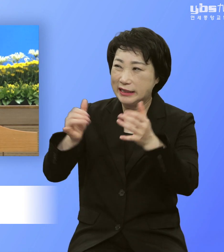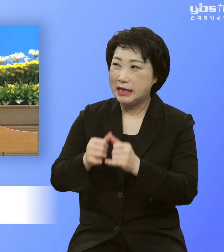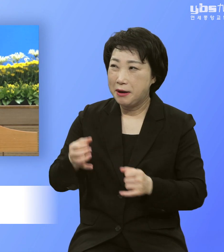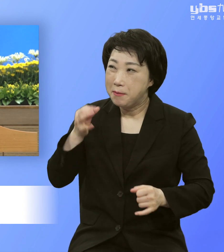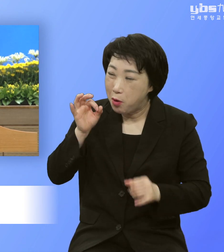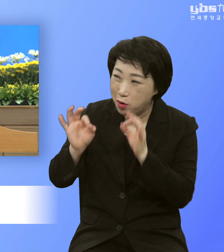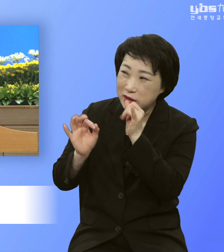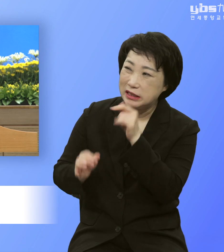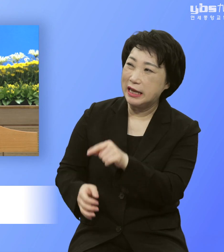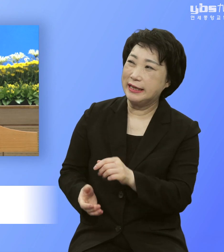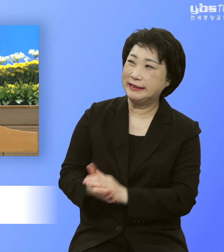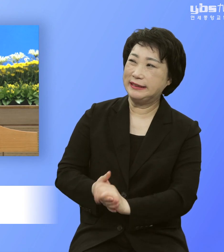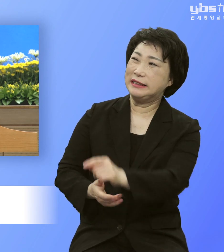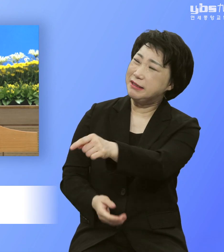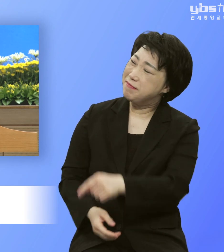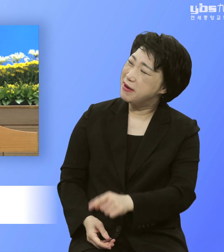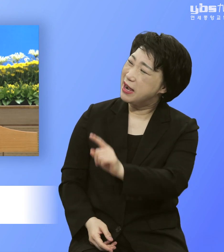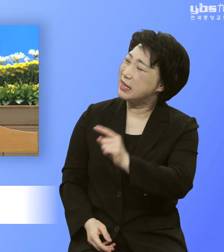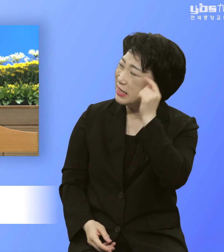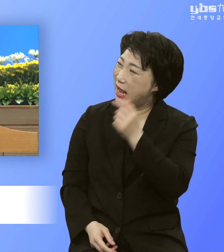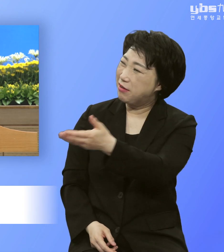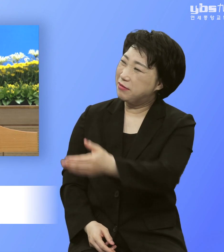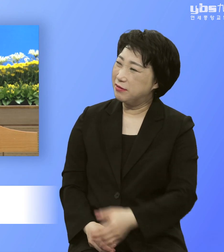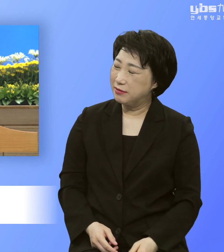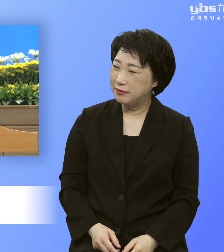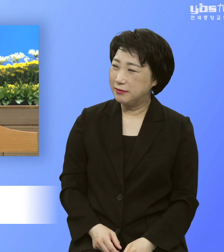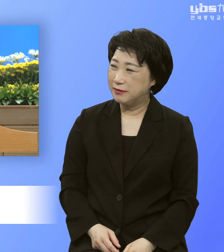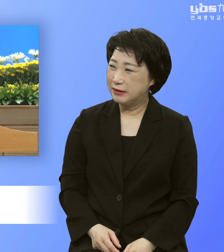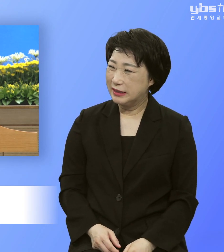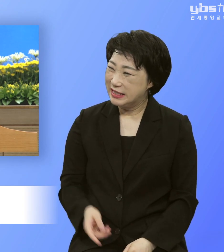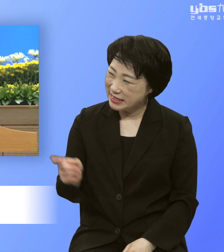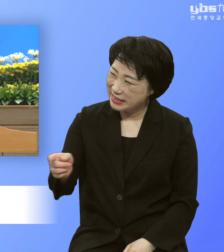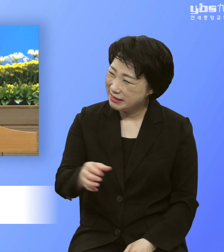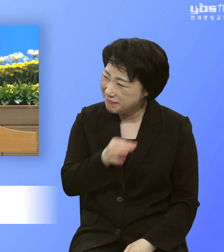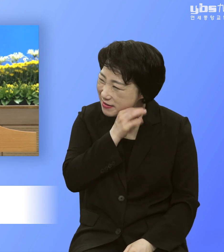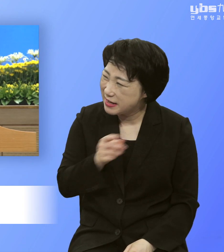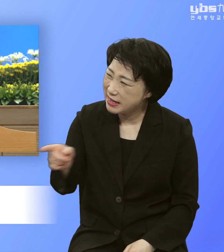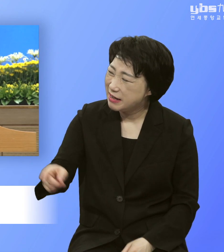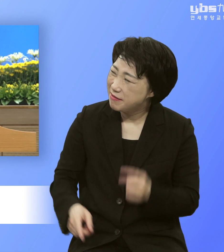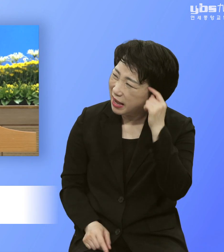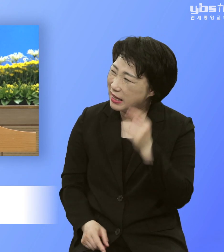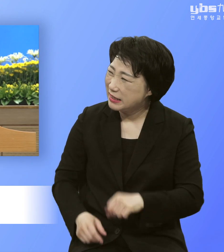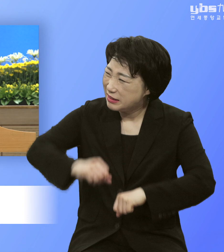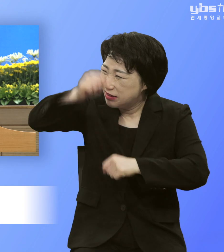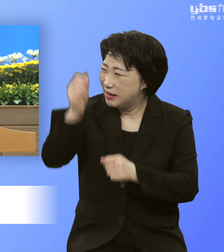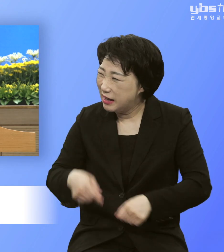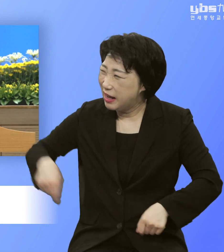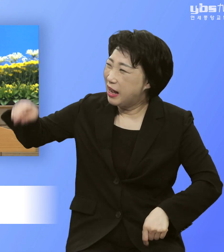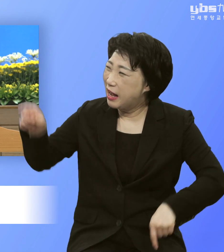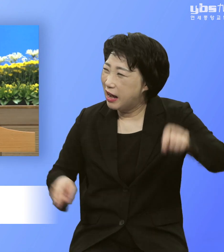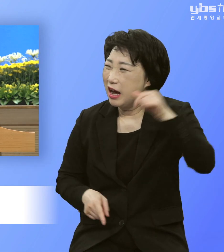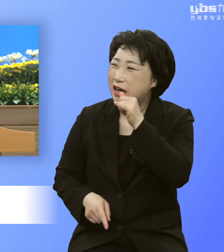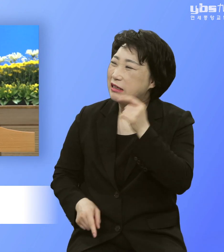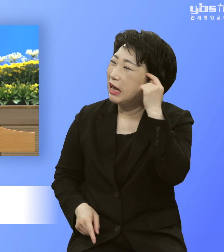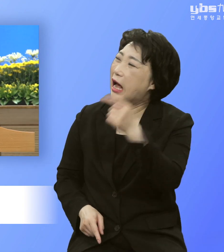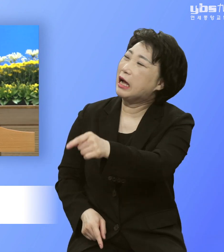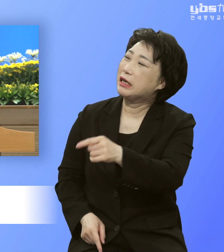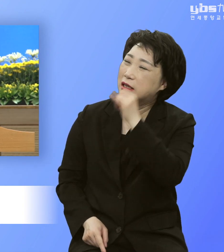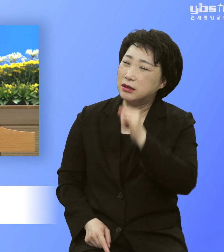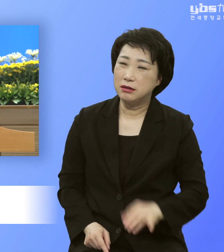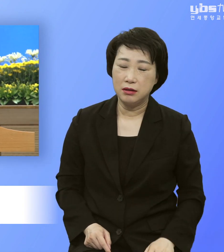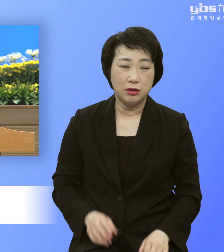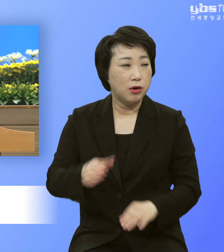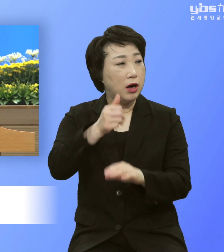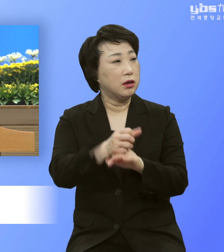앞에서. 그게 무슨 말이야? 응? 하체가 드러날 만큼 그렇게 춤을 출 일이냐고.